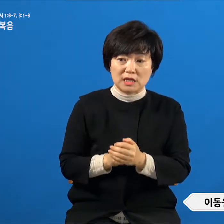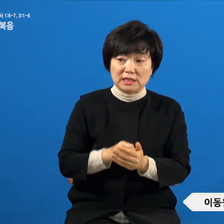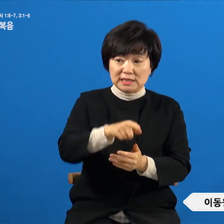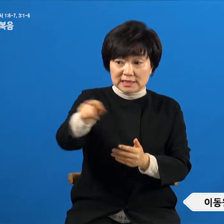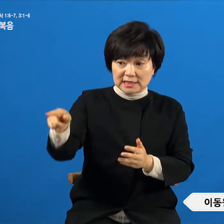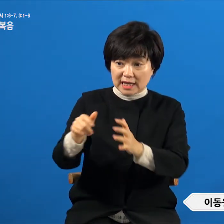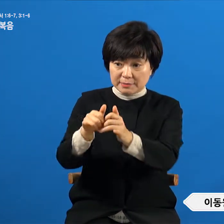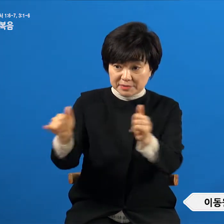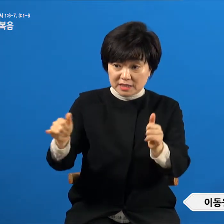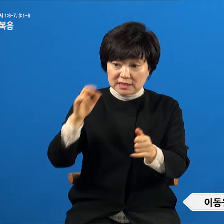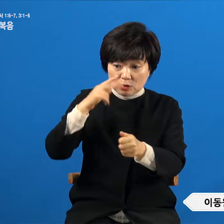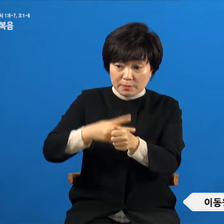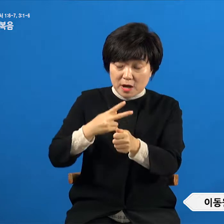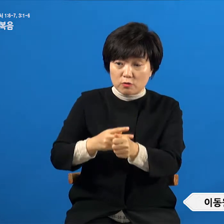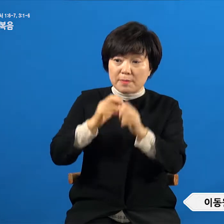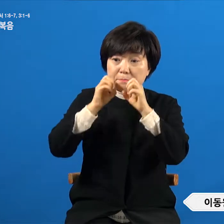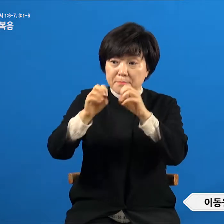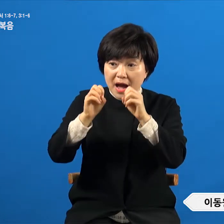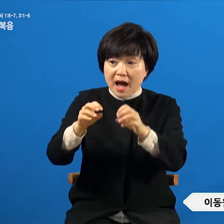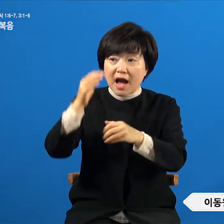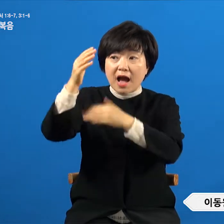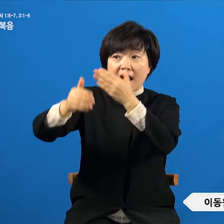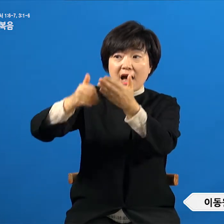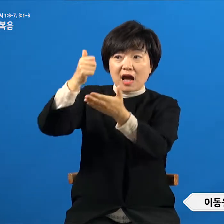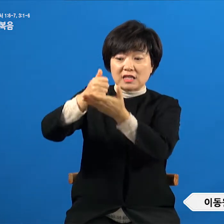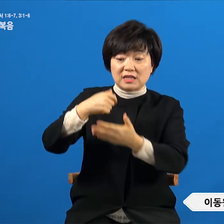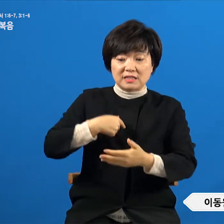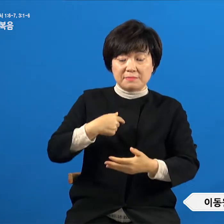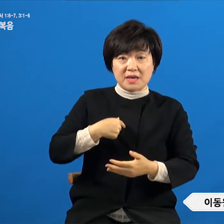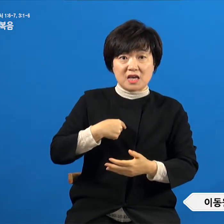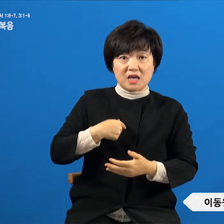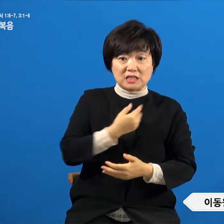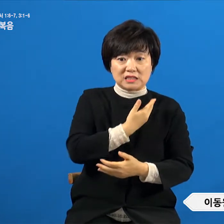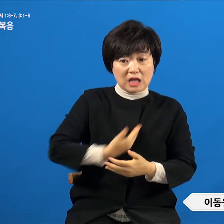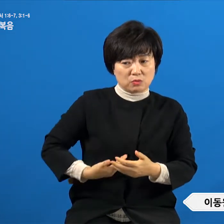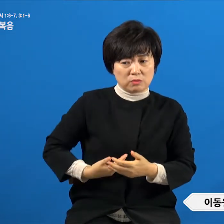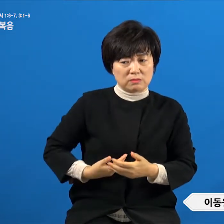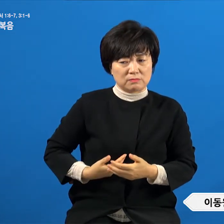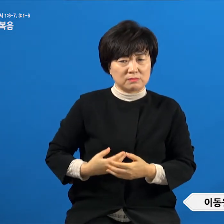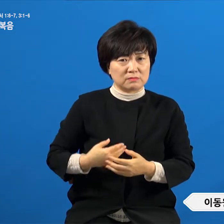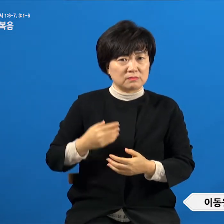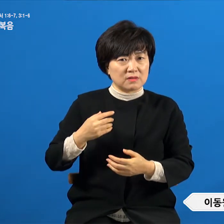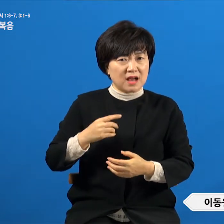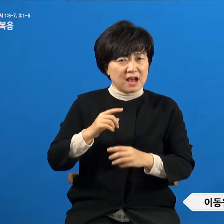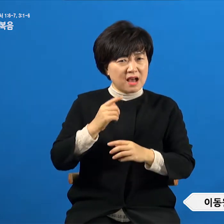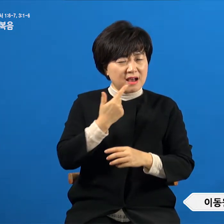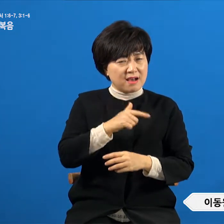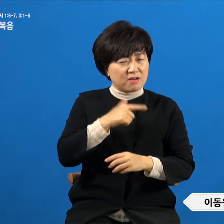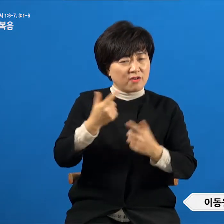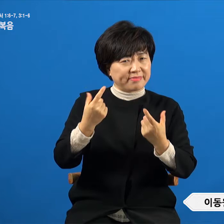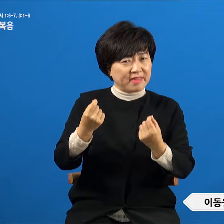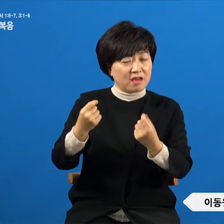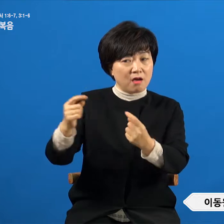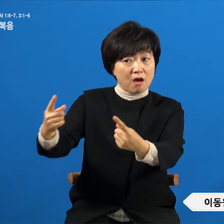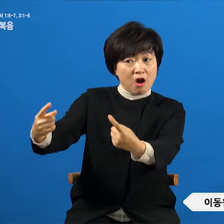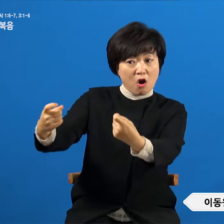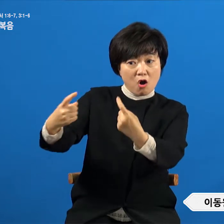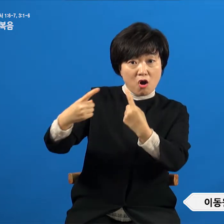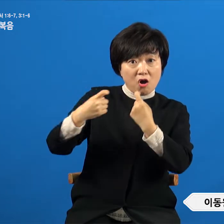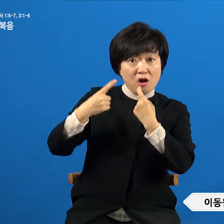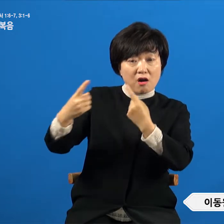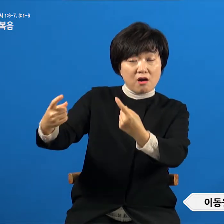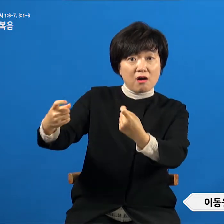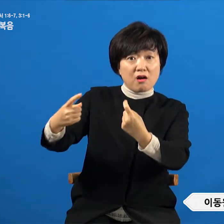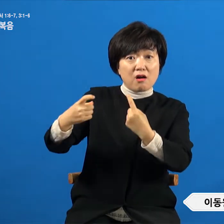전해받았던 사람들이 바울이 하나님의 사도라는 것을 의심하기 시작했다는 것입니다. 그것이 바로 바울